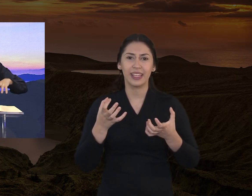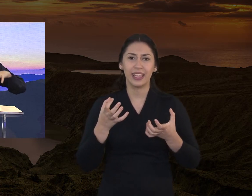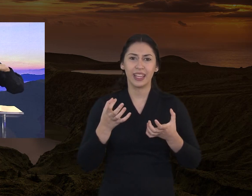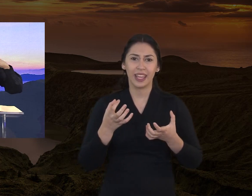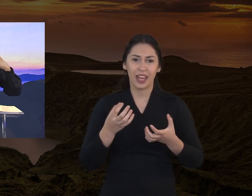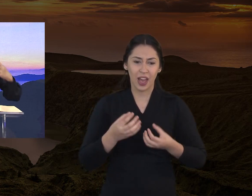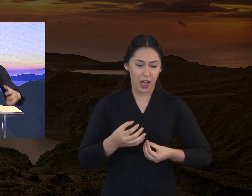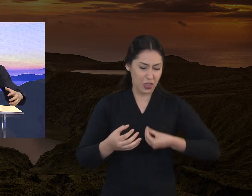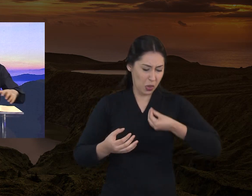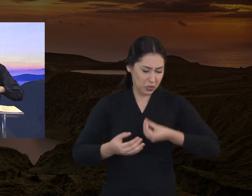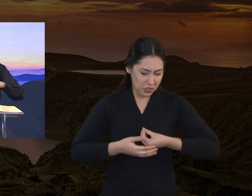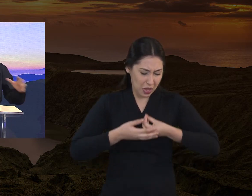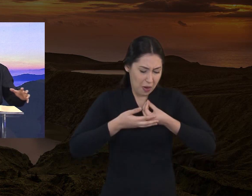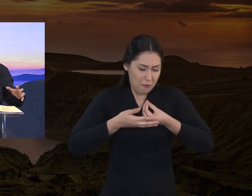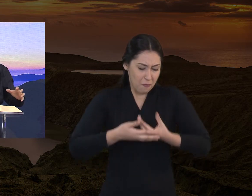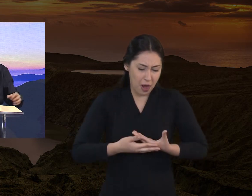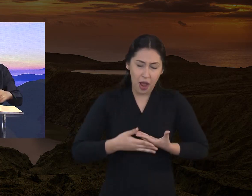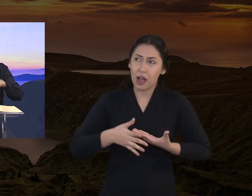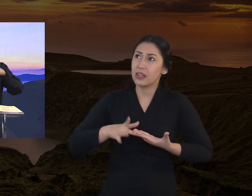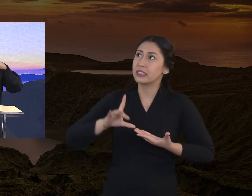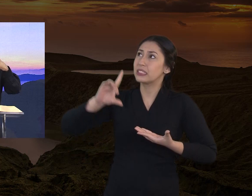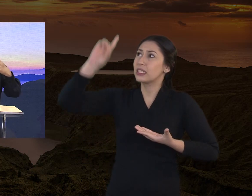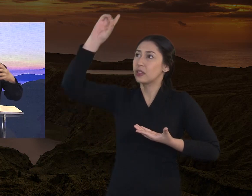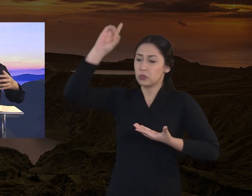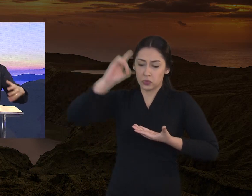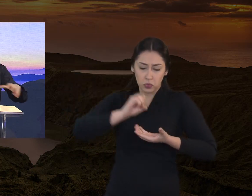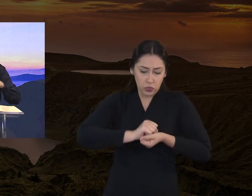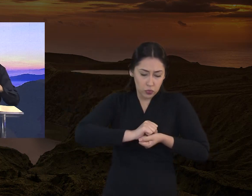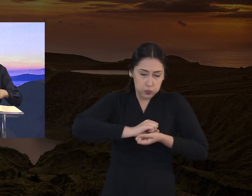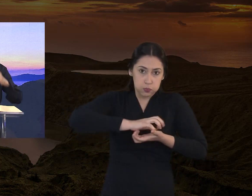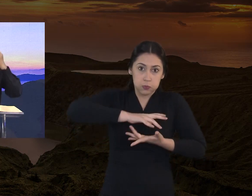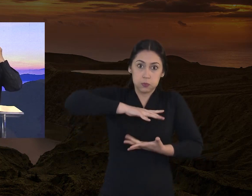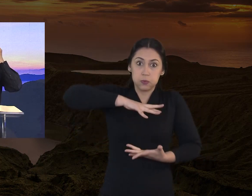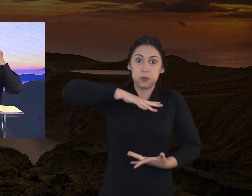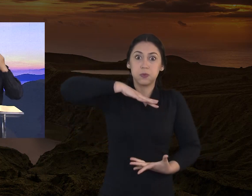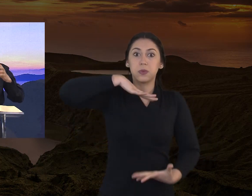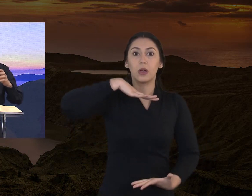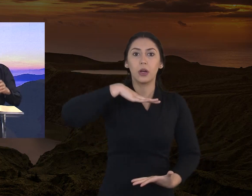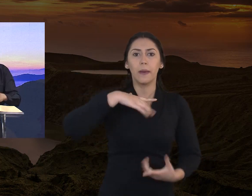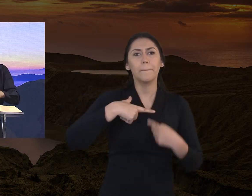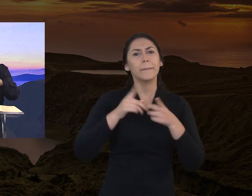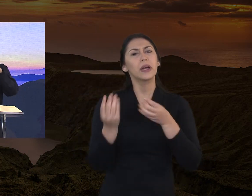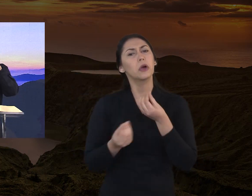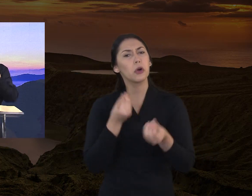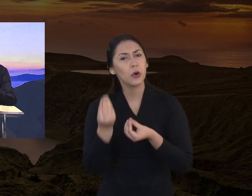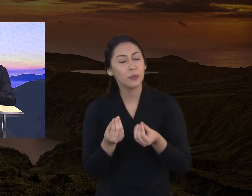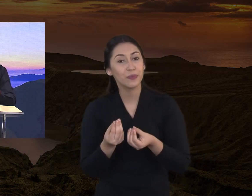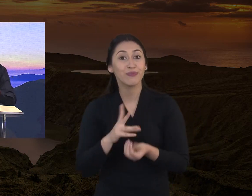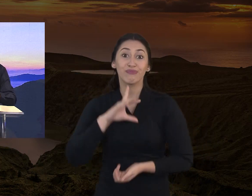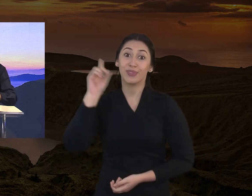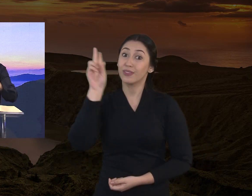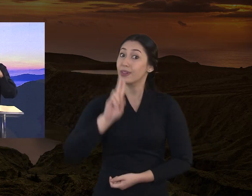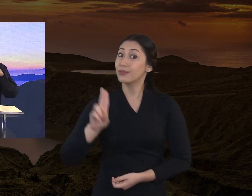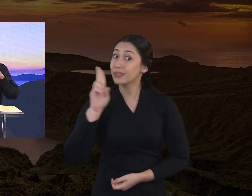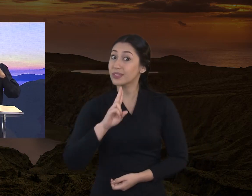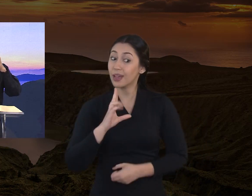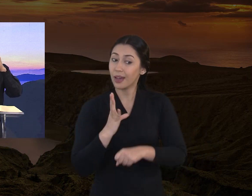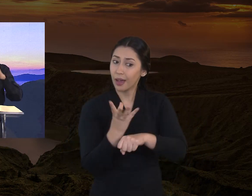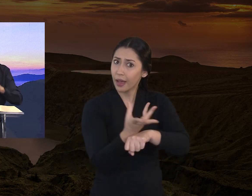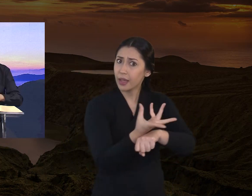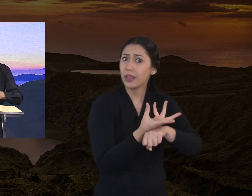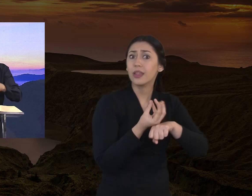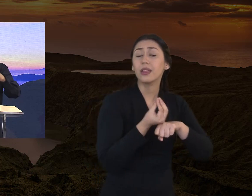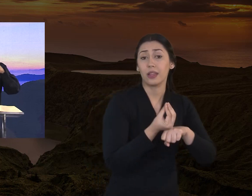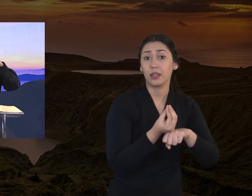encher com seu Filho todas as coisas. Como ele vai preencher todas as coisas? Ele vai fazer isso por meio da igreja. A igreja é o